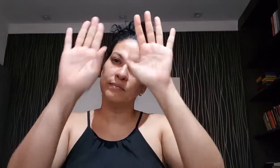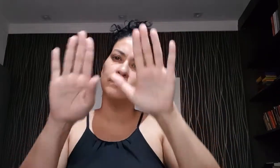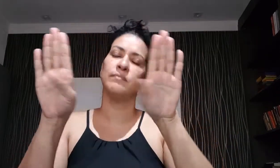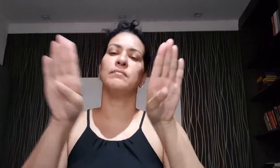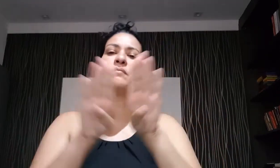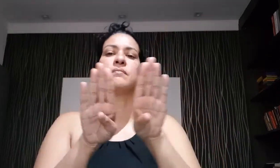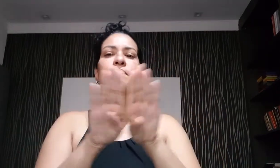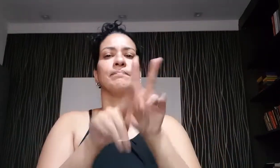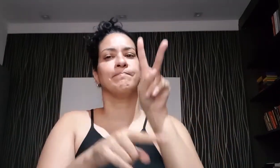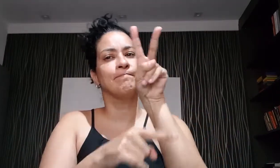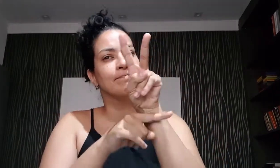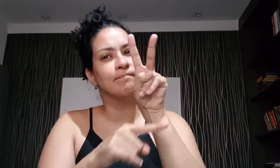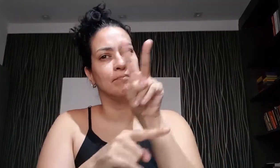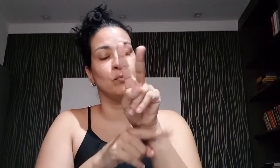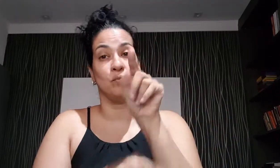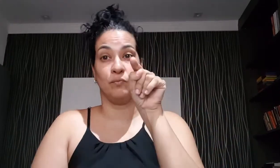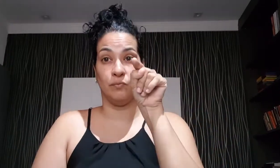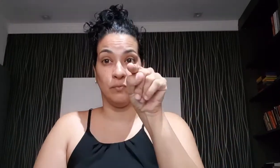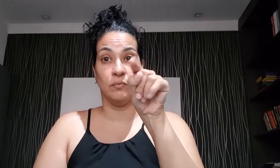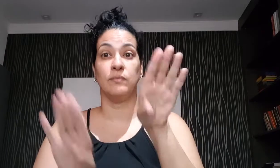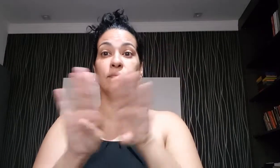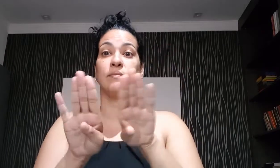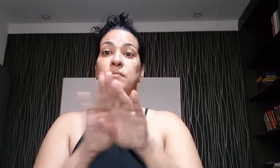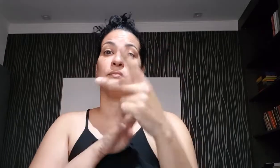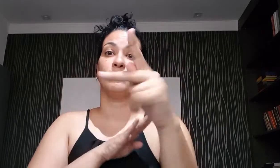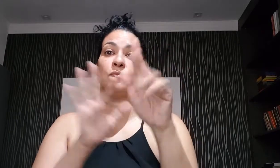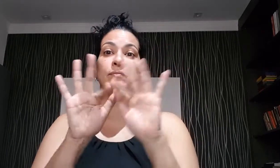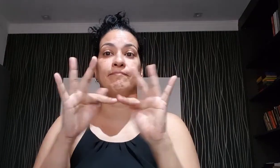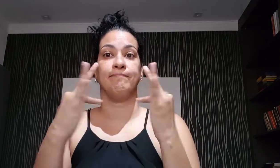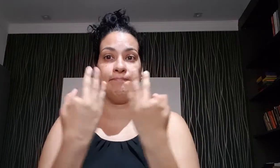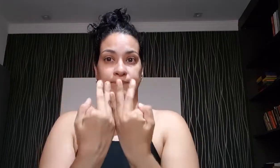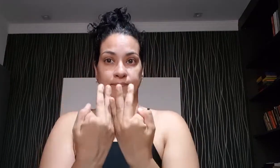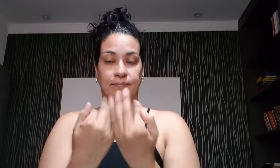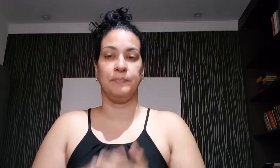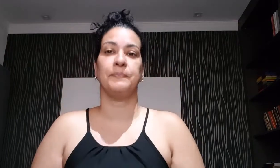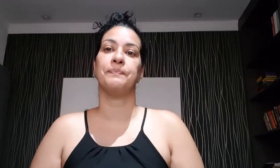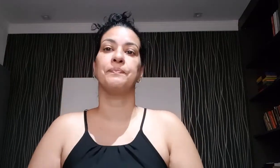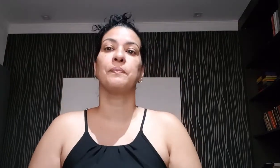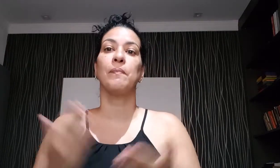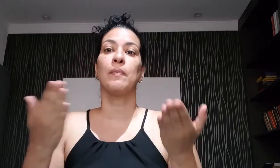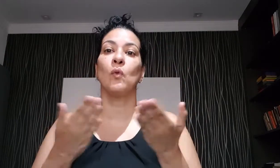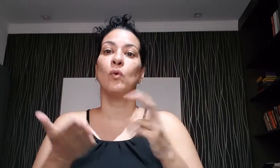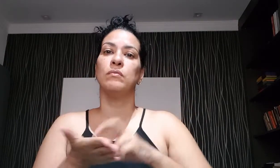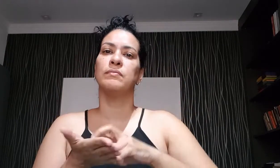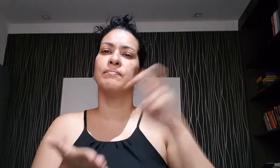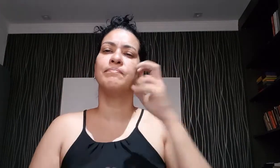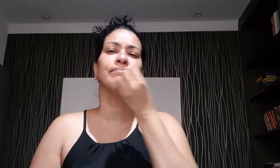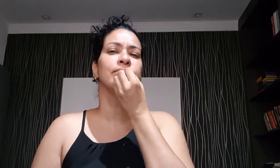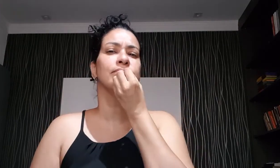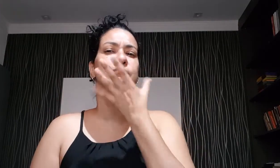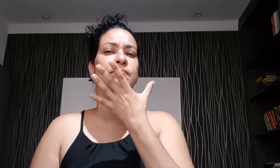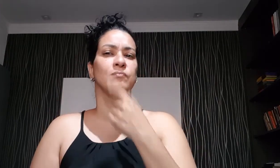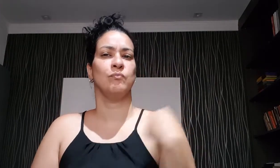Como é bom estarmos mais uma manhã meditando, orando e podendo compartilhar a palavra de